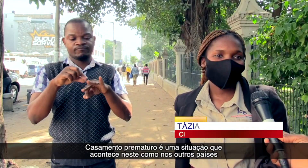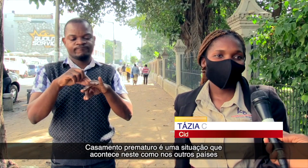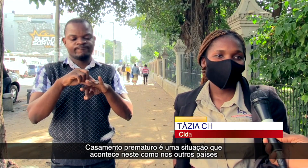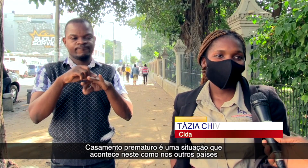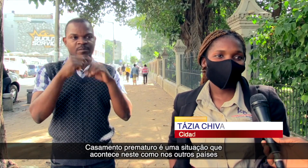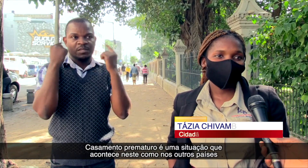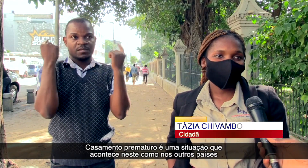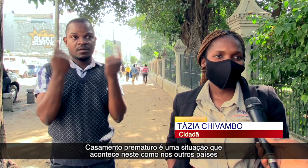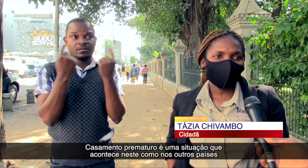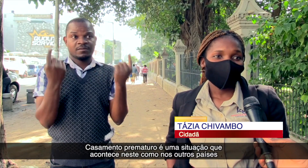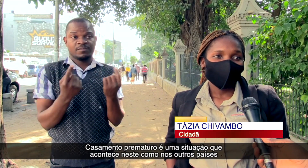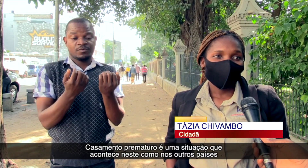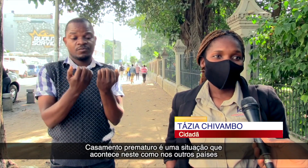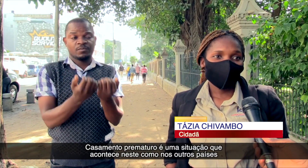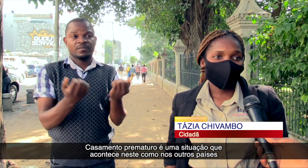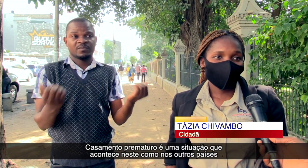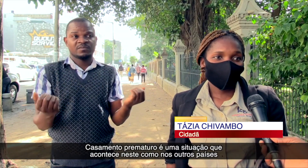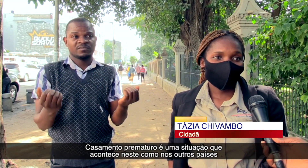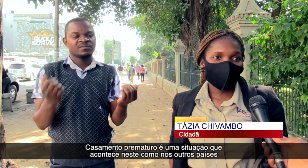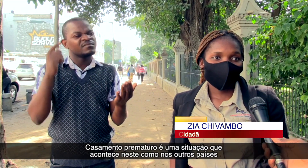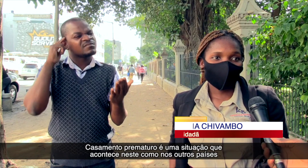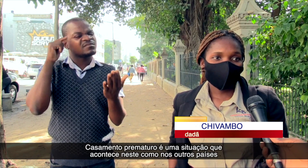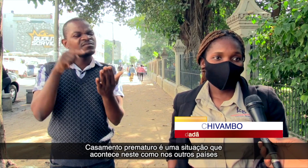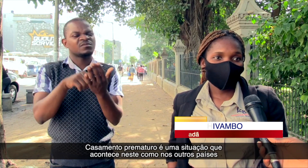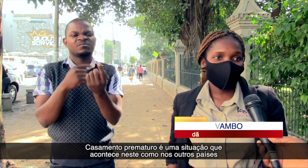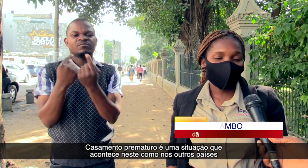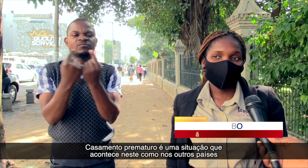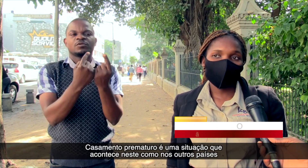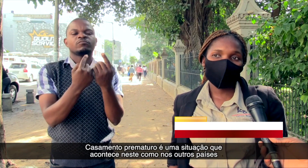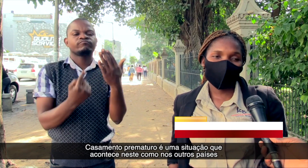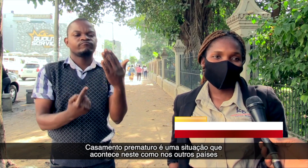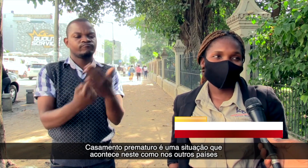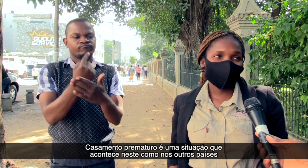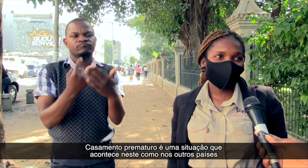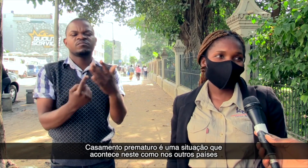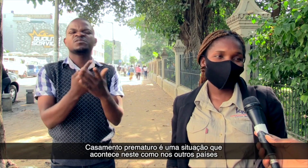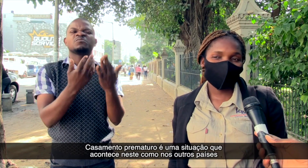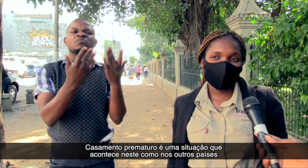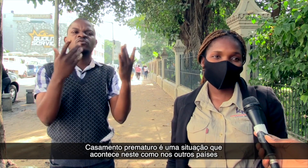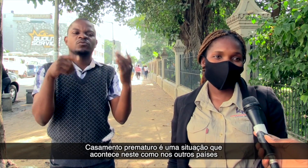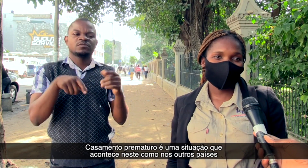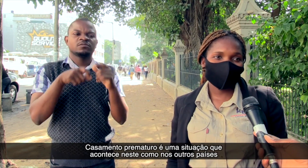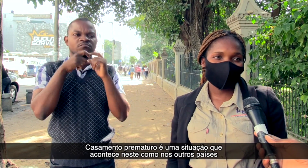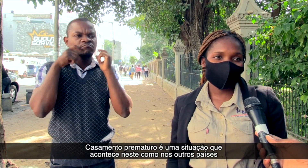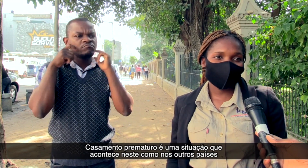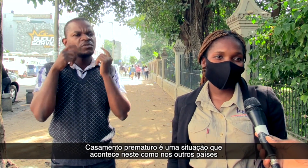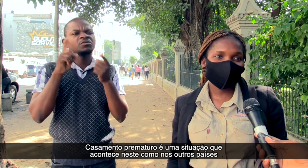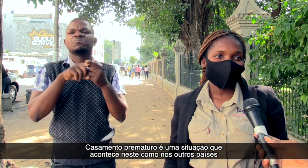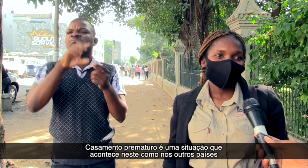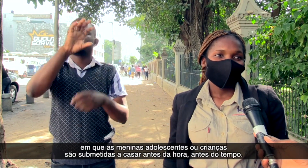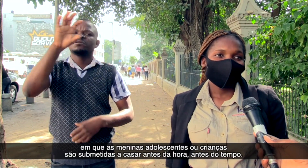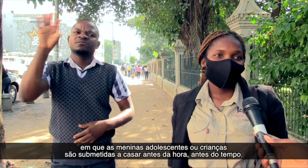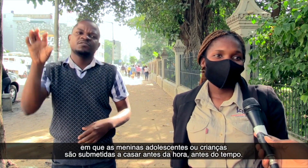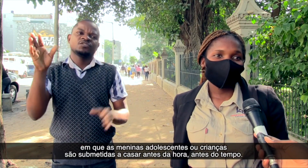Prematuro é uma situação que tem acontecido, né, no nosso país, tanto em outros países,